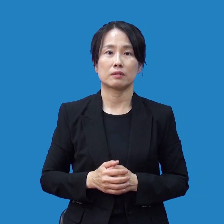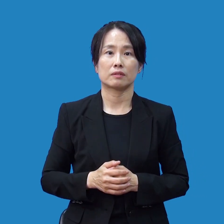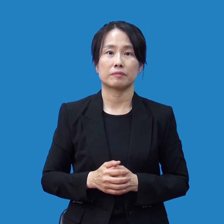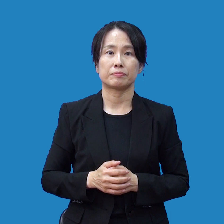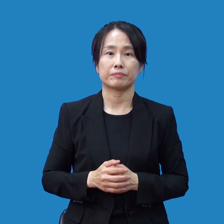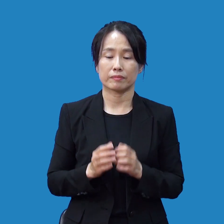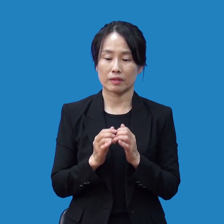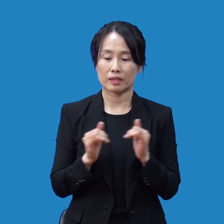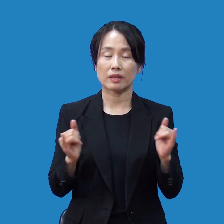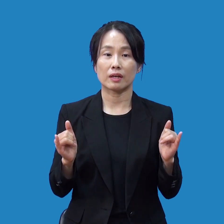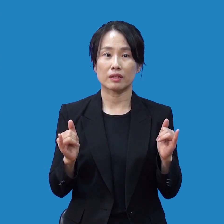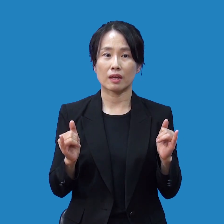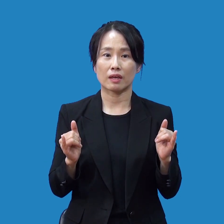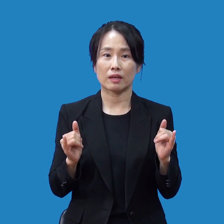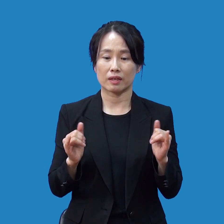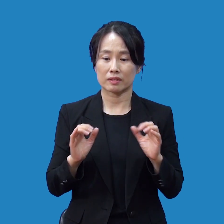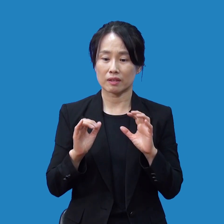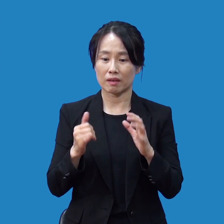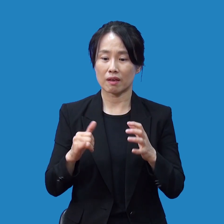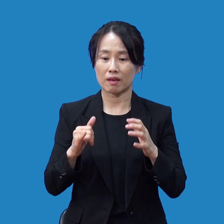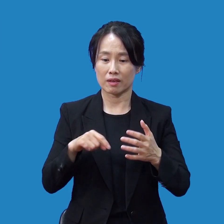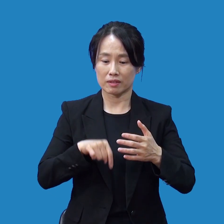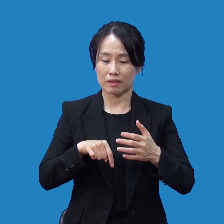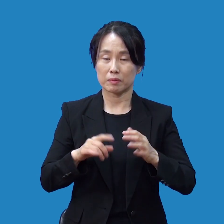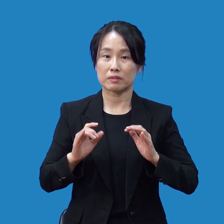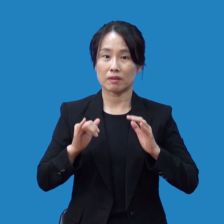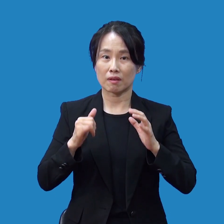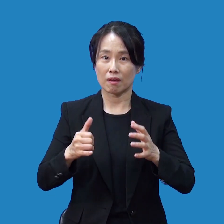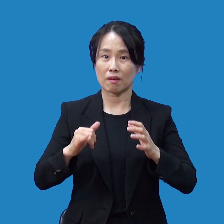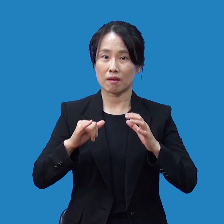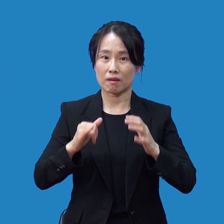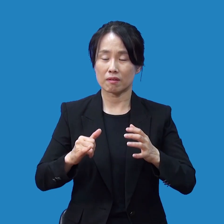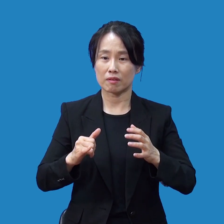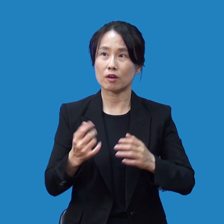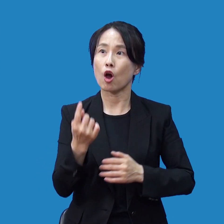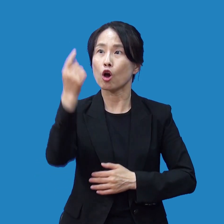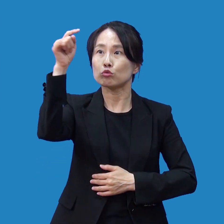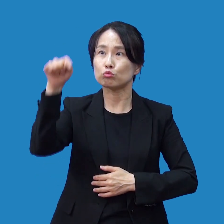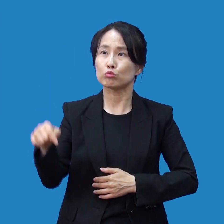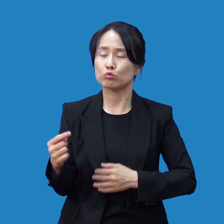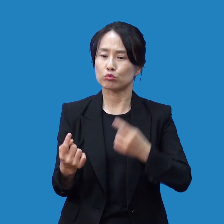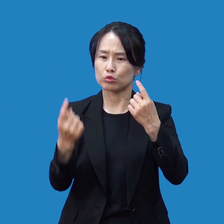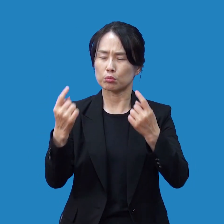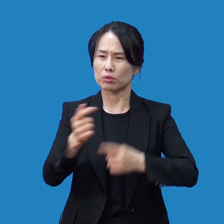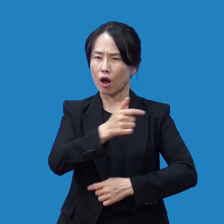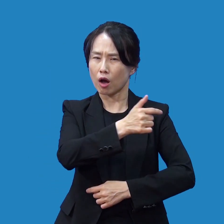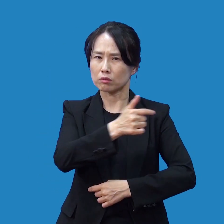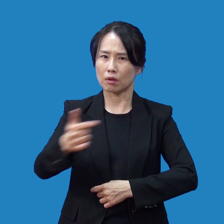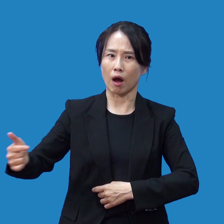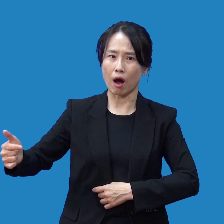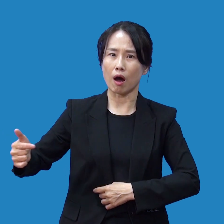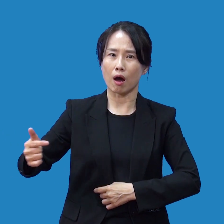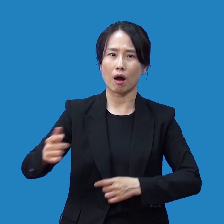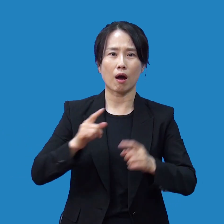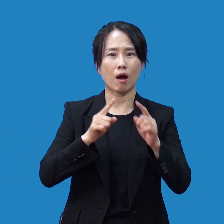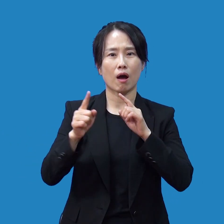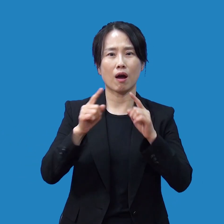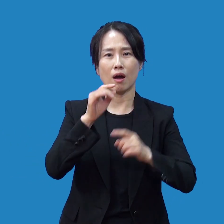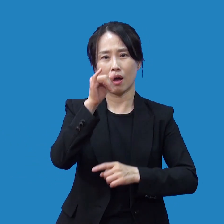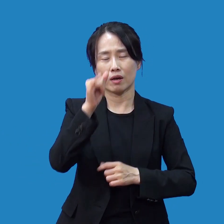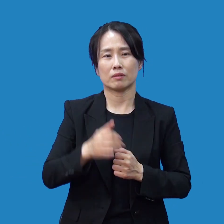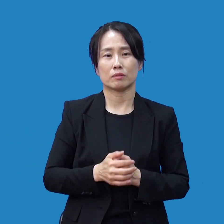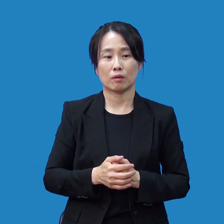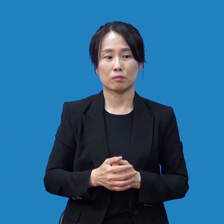이 인간의 그 세계, 그 내면 세계가 우주보다 크다, 이제 이런 말이죠. 근데 이 말을